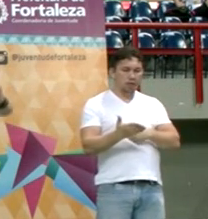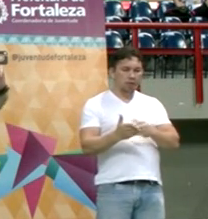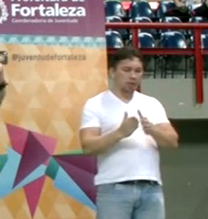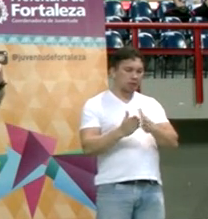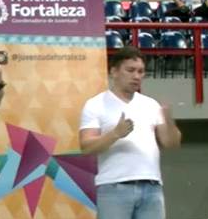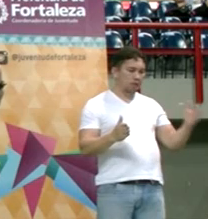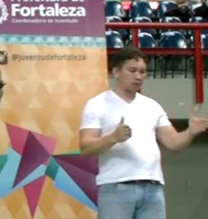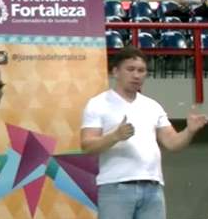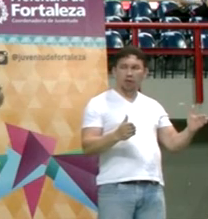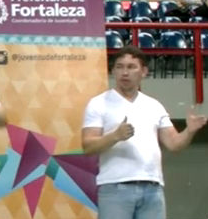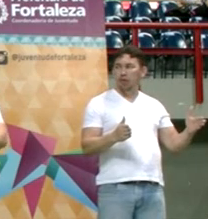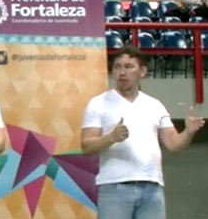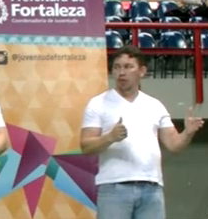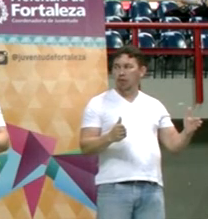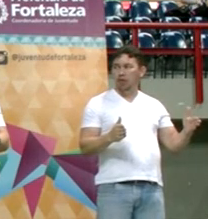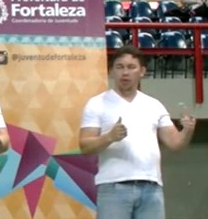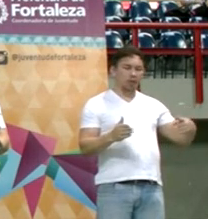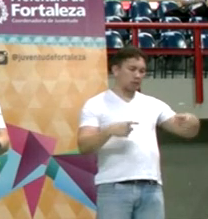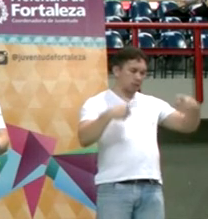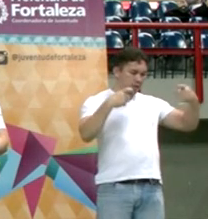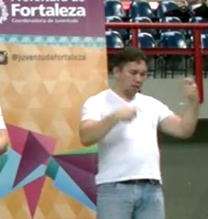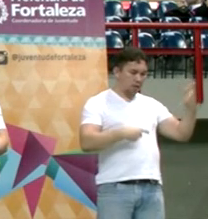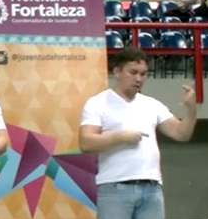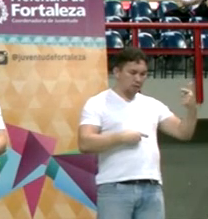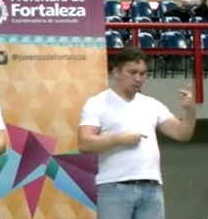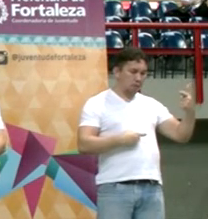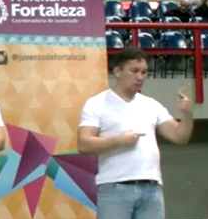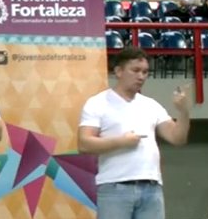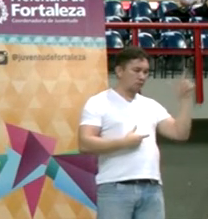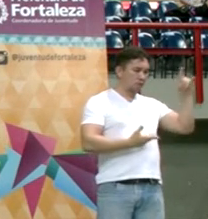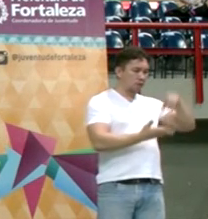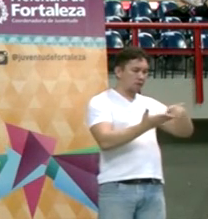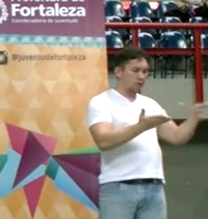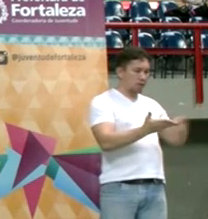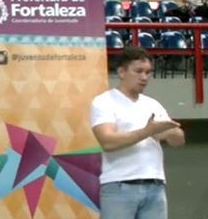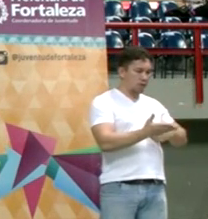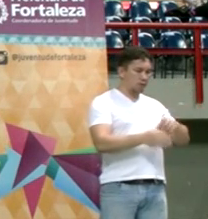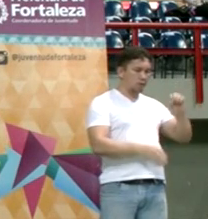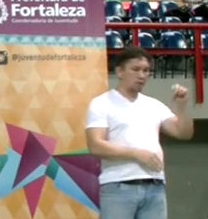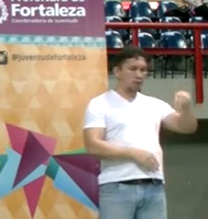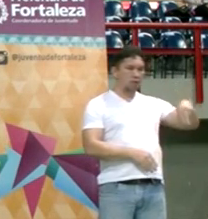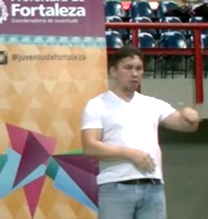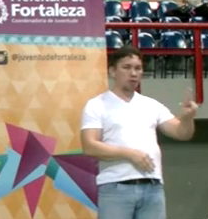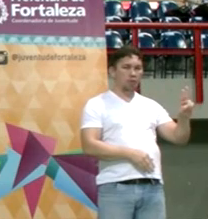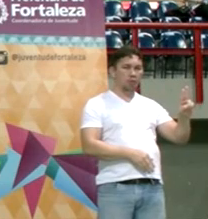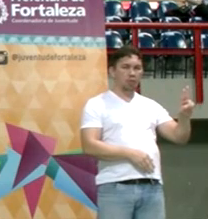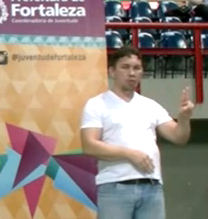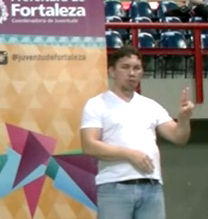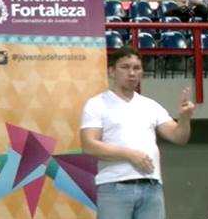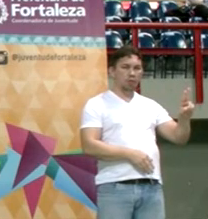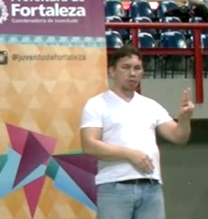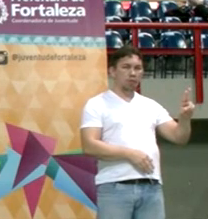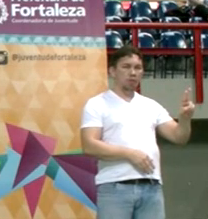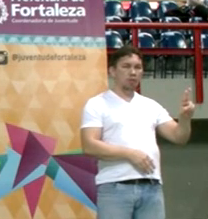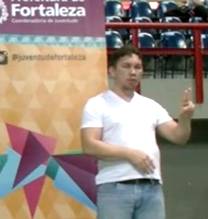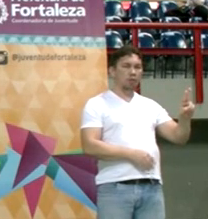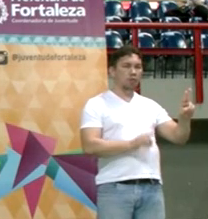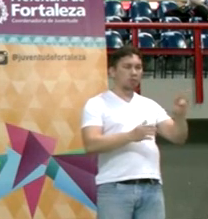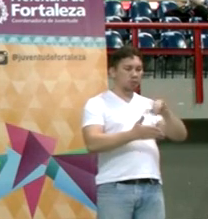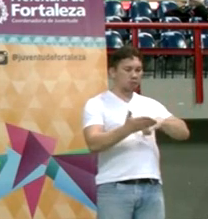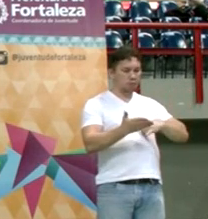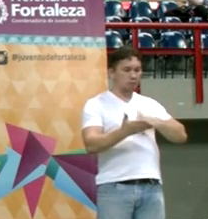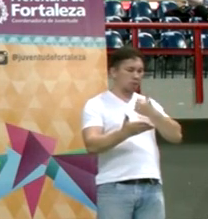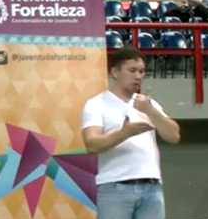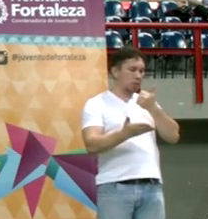até a Segunda Guerra. Depois da Segunda Guerra não foi assinado a ONU. Então, a partir de agora, existe